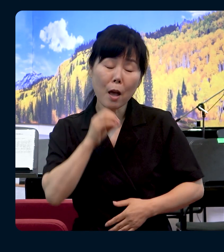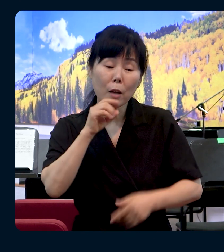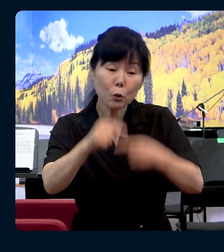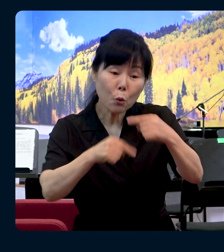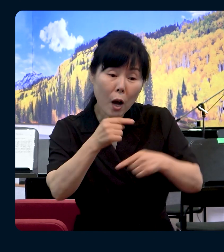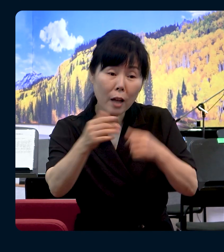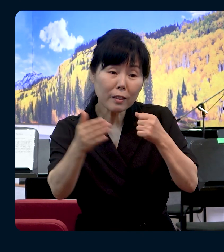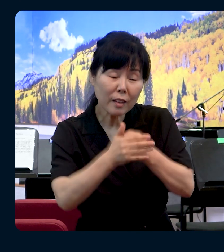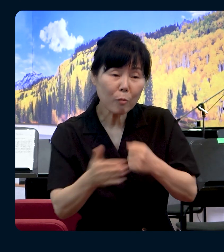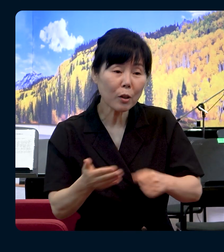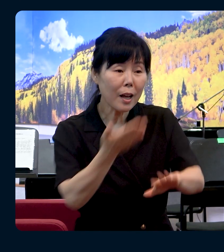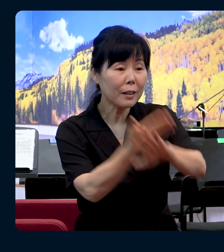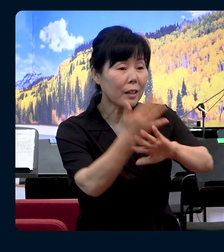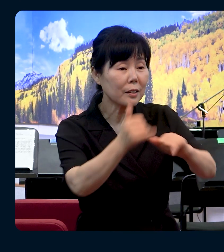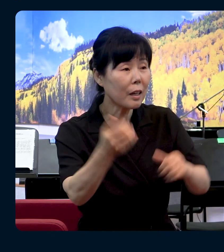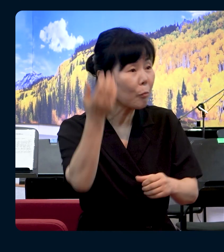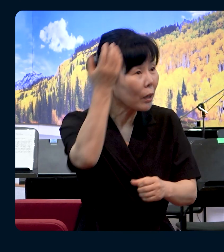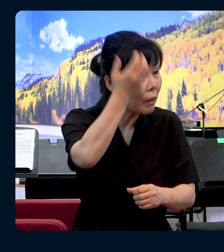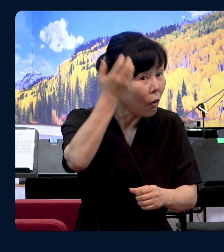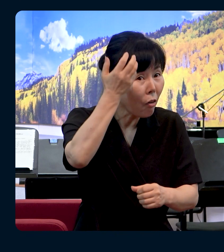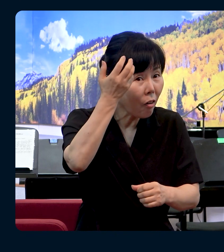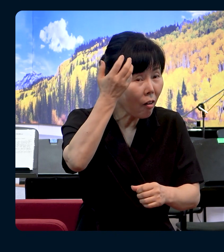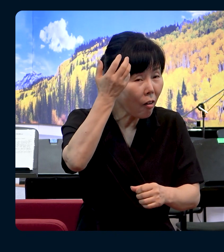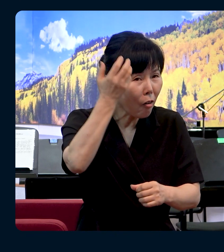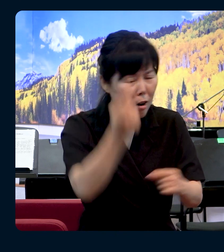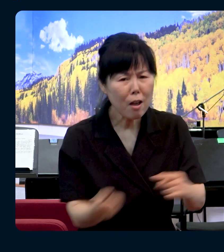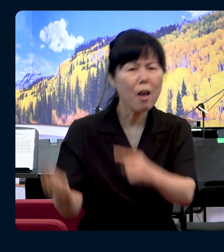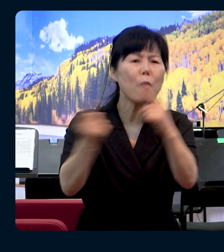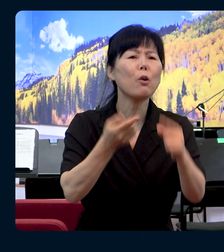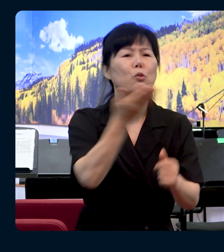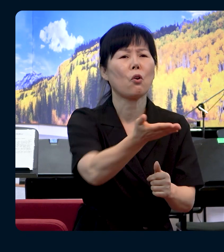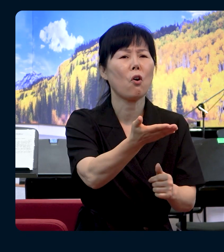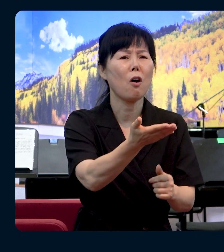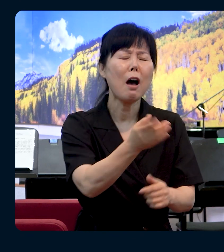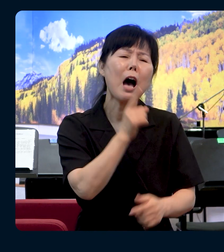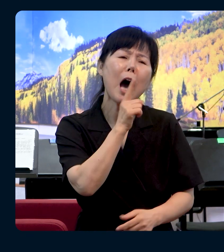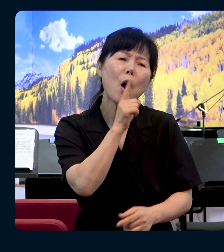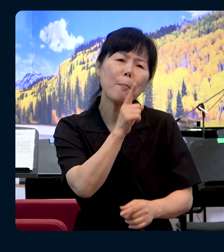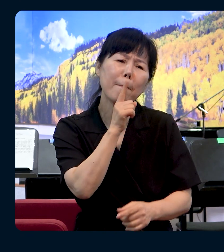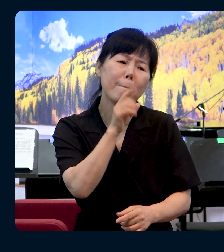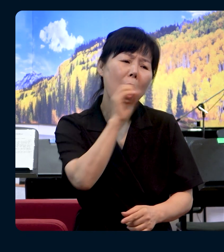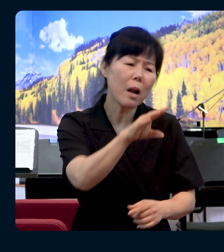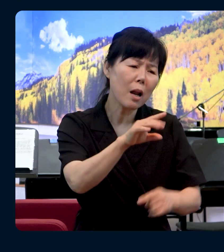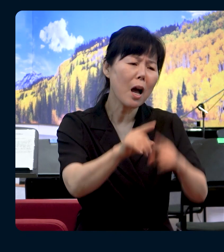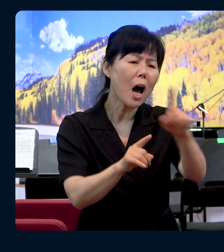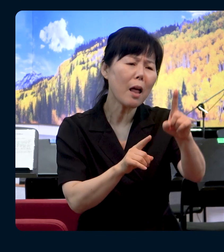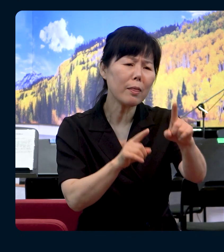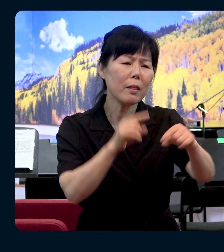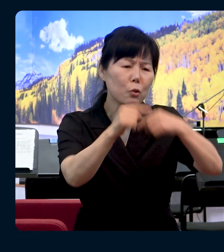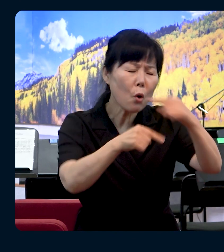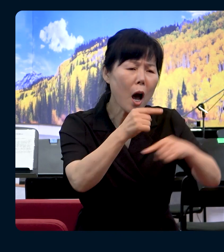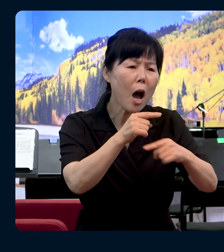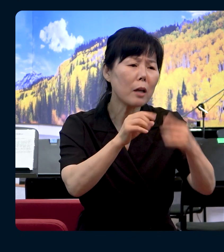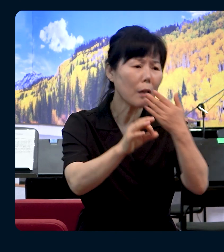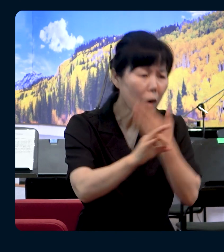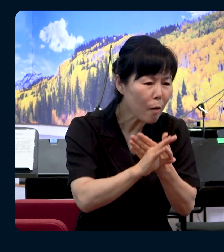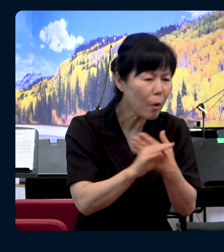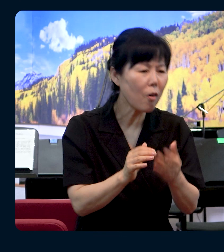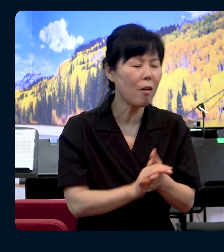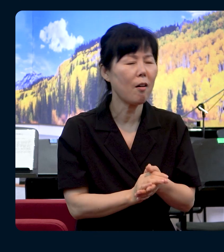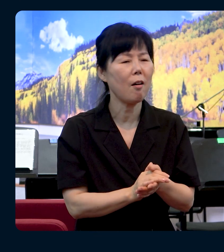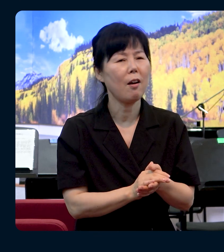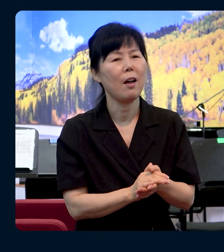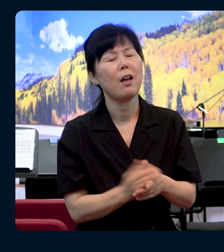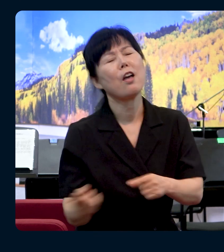한마디로 영혼 살릴 수 있는 거 아세요? 두 마디도 필요가 없어요. 한마디만 살아도 영혼이 삽니다. 우리 말을 그렇게 하라는